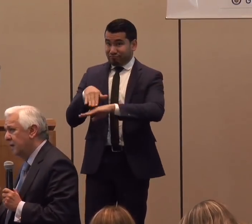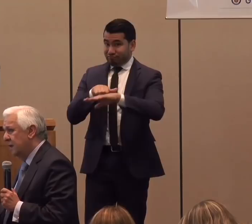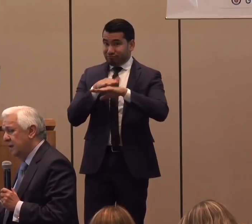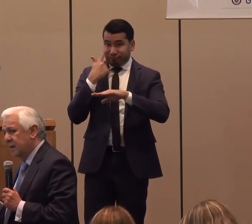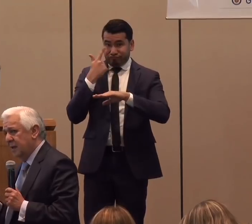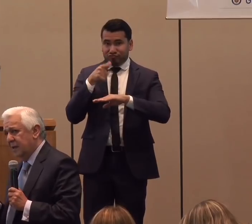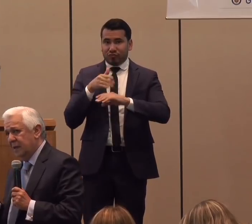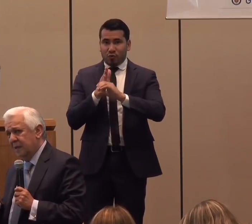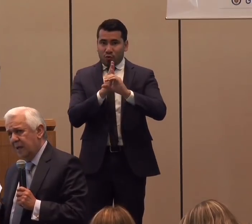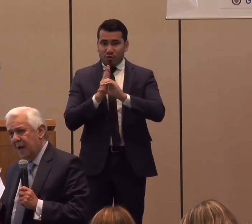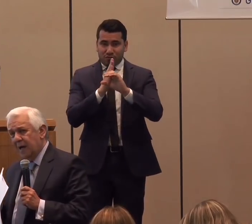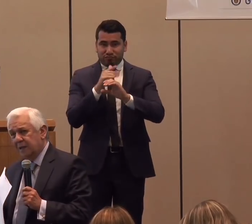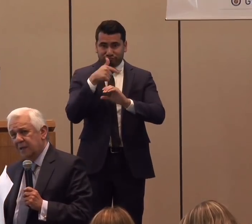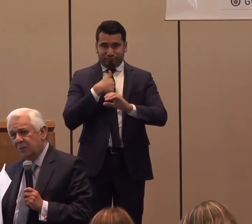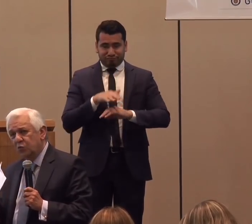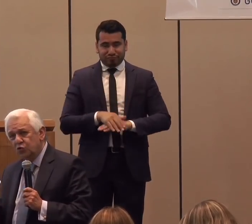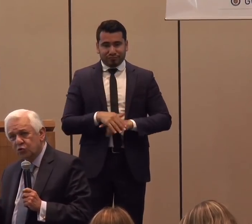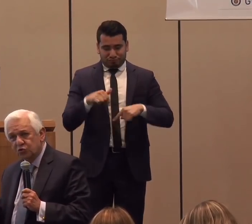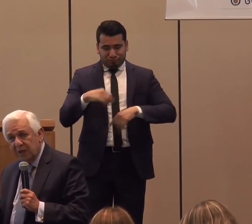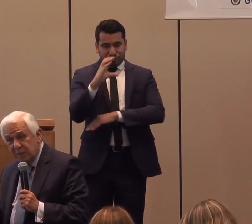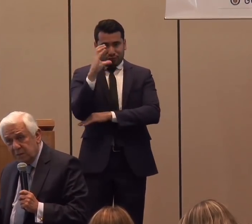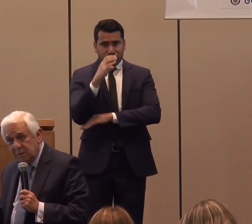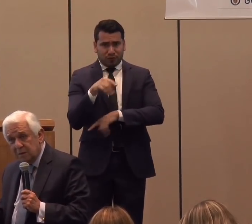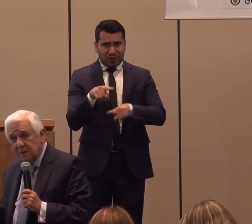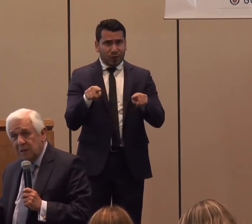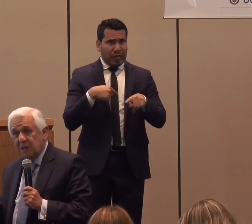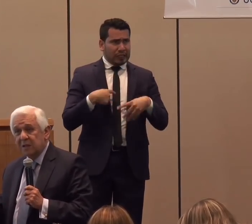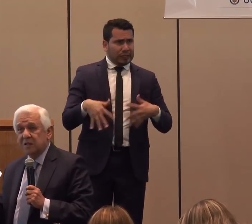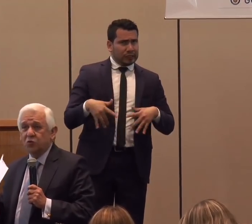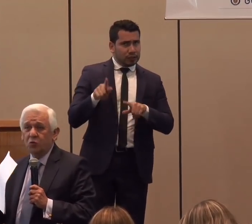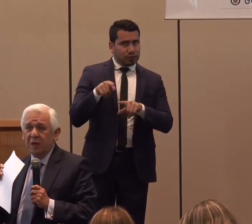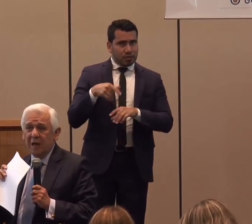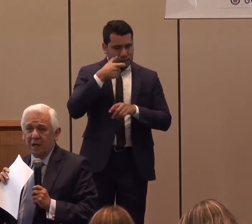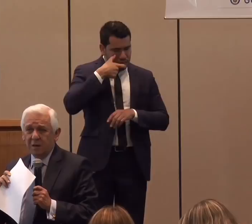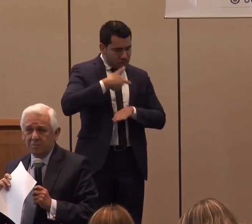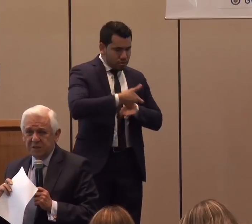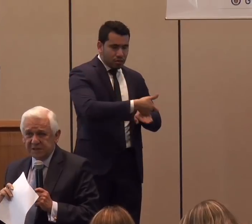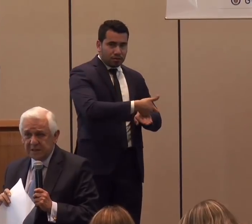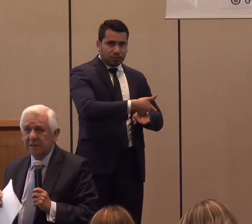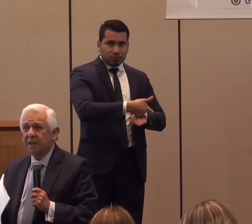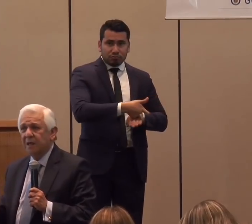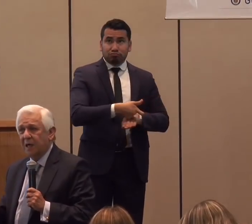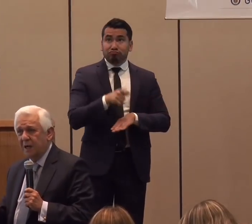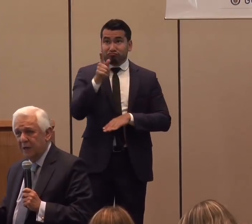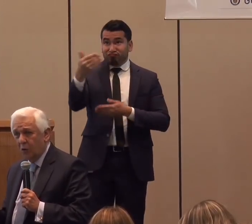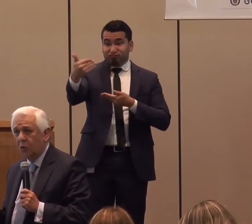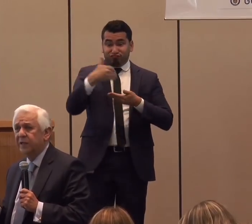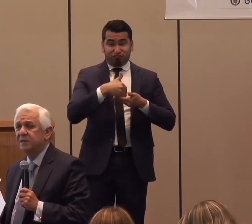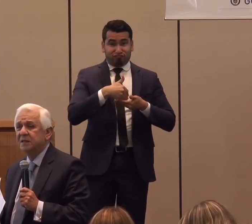república a quien muchos temen hizo una visita